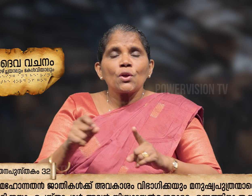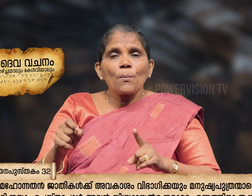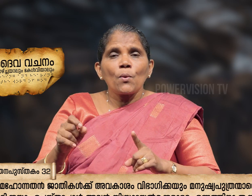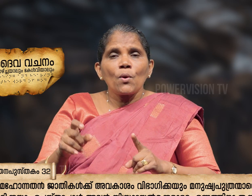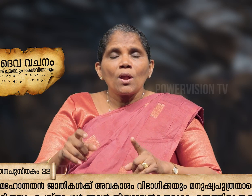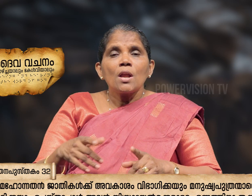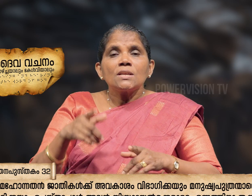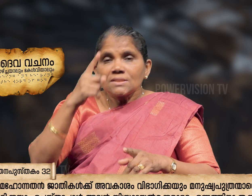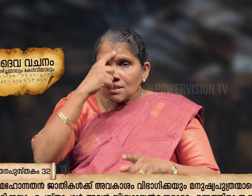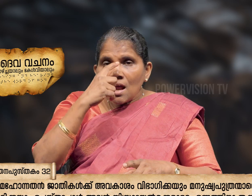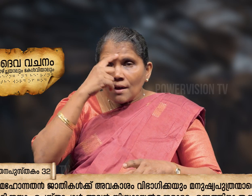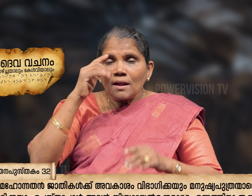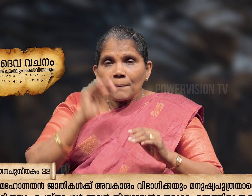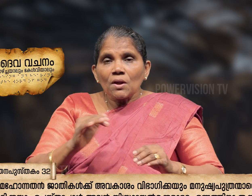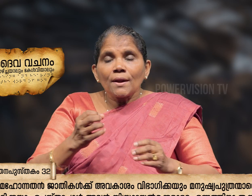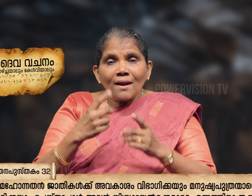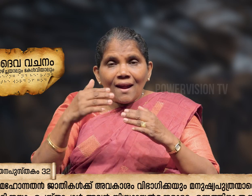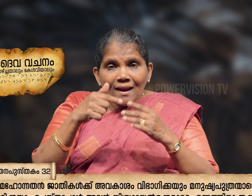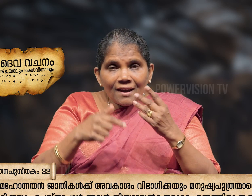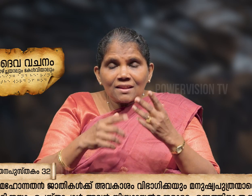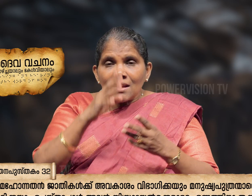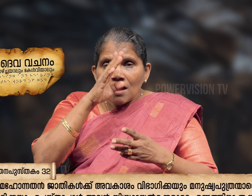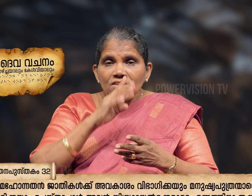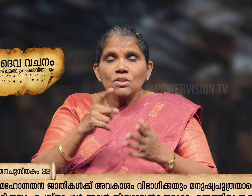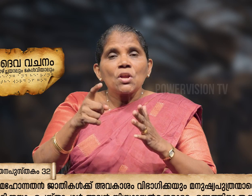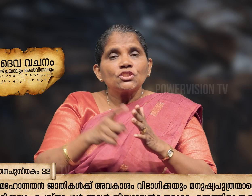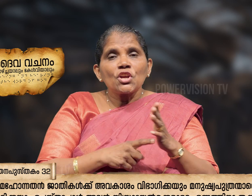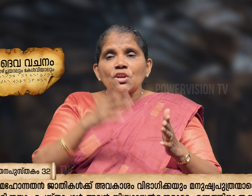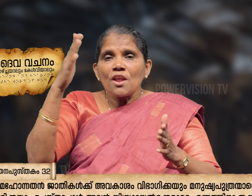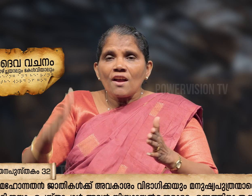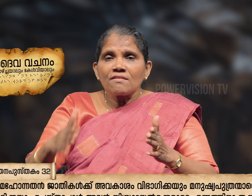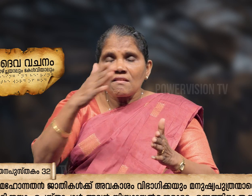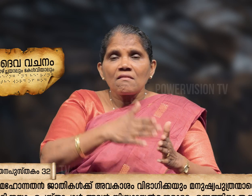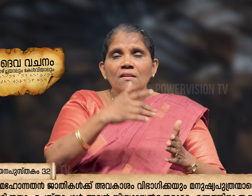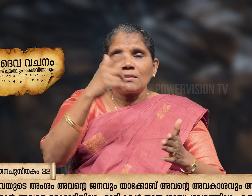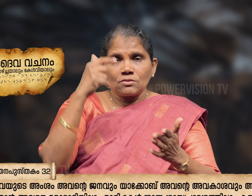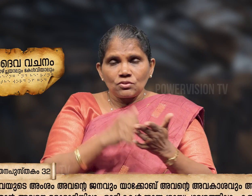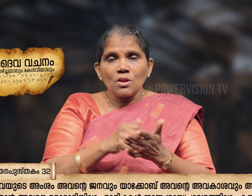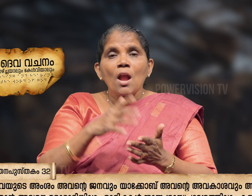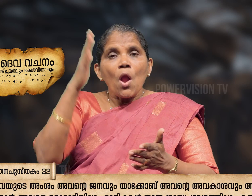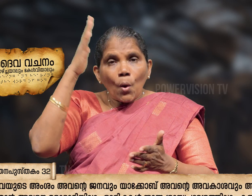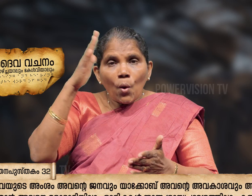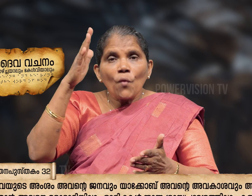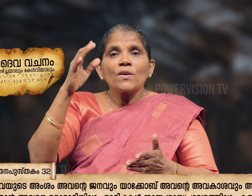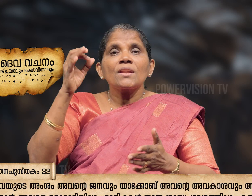അവൻ ഇസ്രയേൽ മക്കളുടെ എണ്ണത്തിന് തക്കവണ്ണം ജാതികളുടെ അതിർത്തികളെ നിശ്ചയിച്ചു. യഹോവയുടെ അംശം അവന്റെ